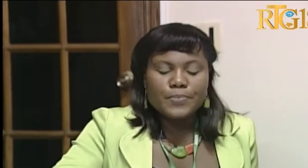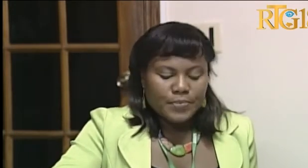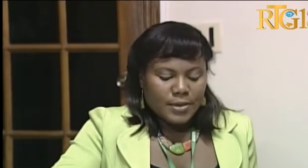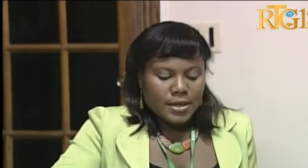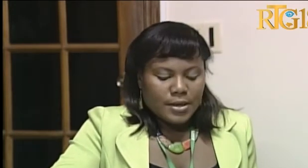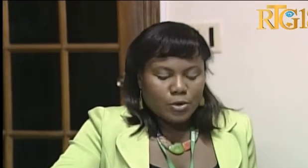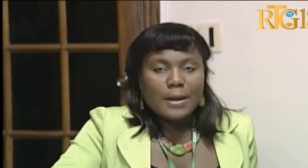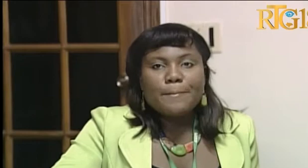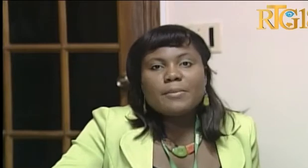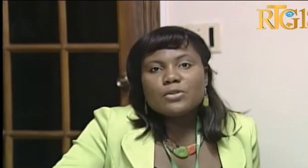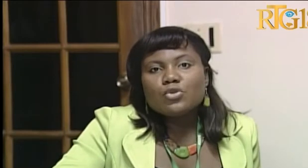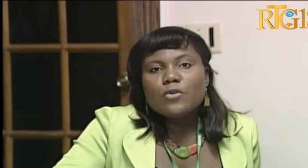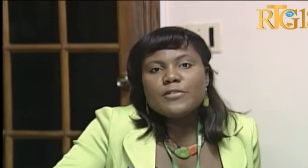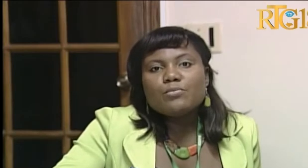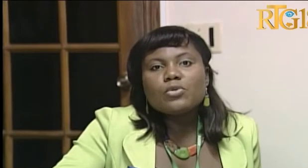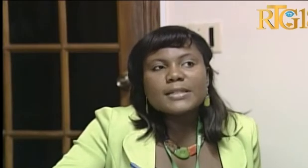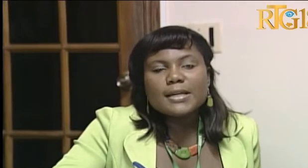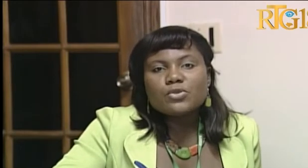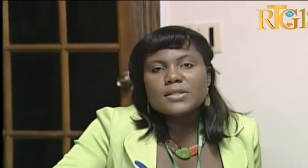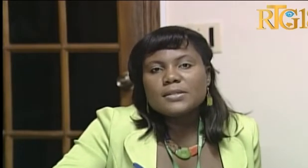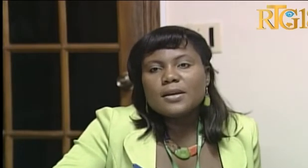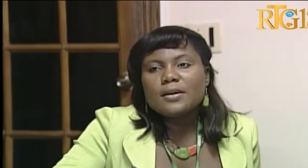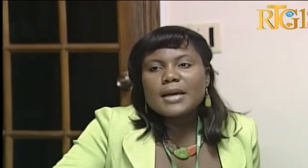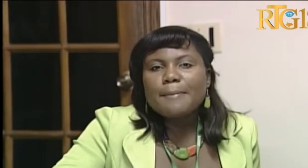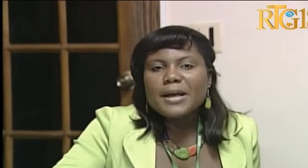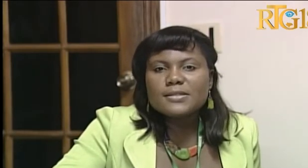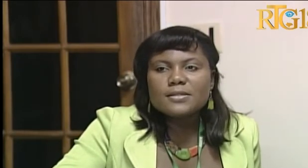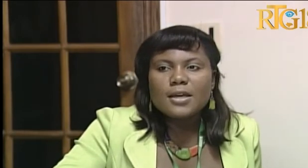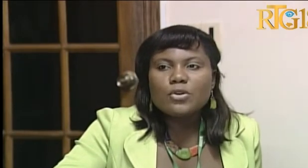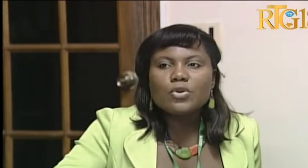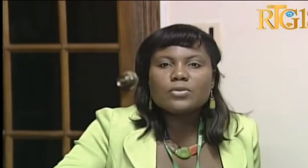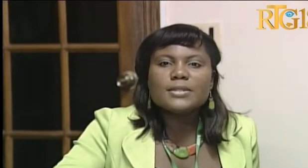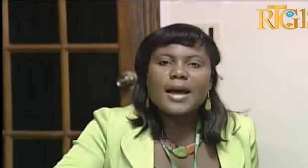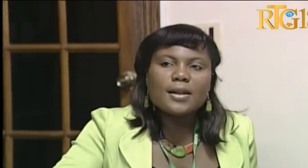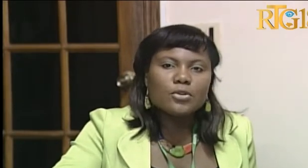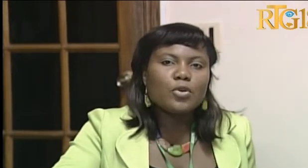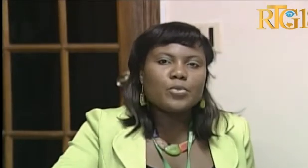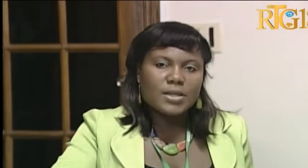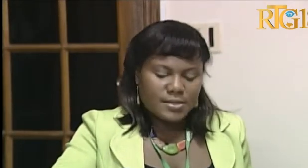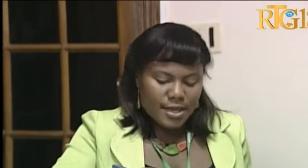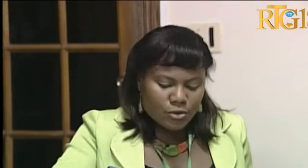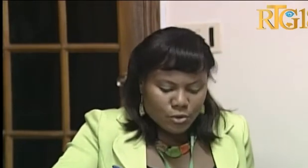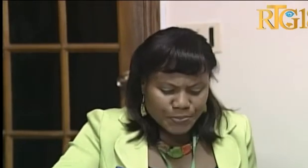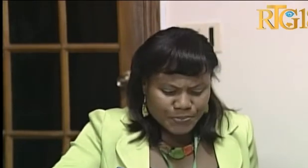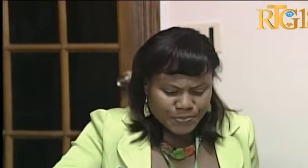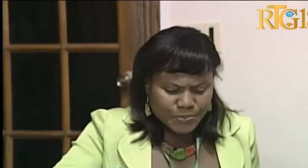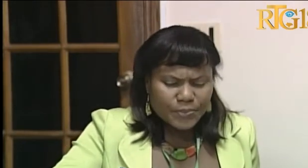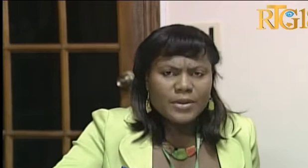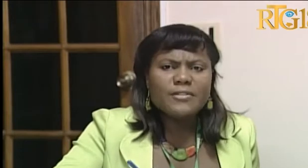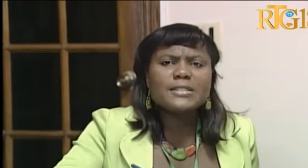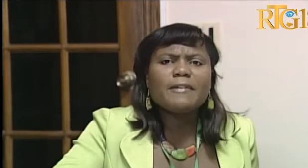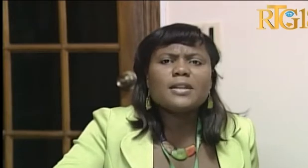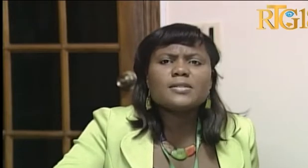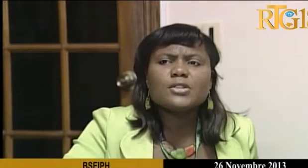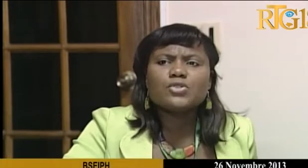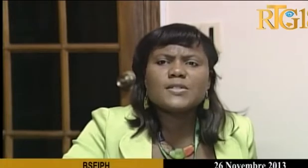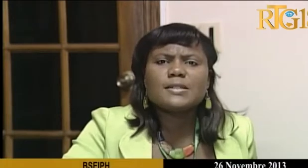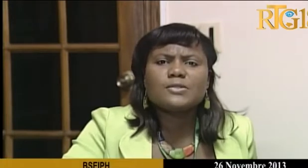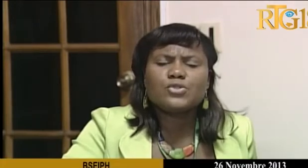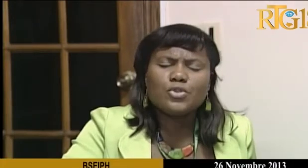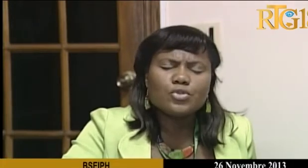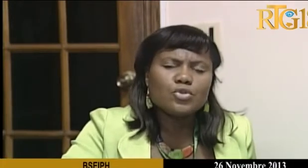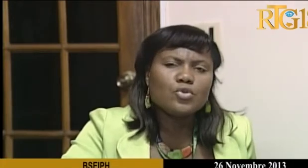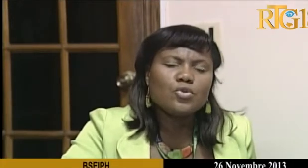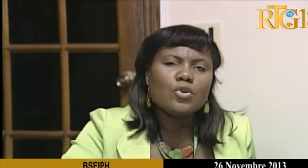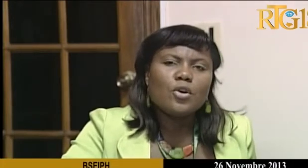talentueux qui n'a permettre yo vinn montrer société en capacité yo talent yo potentiel yo. Festival là